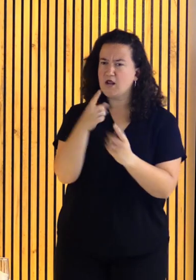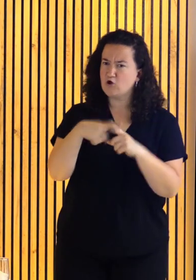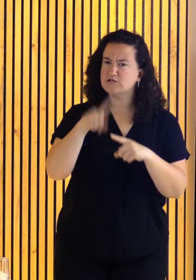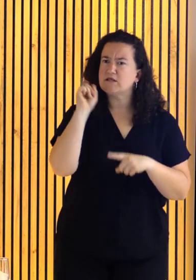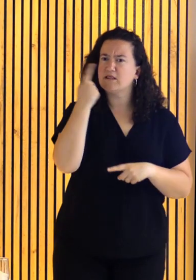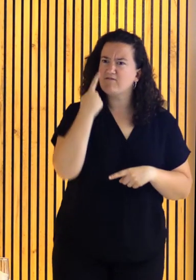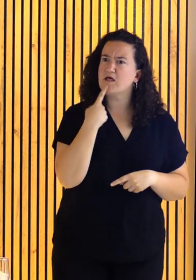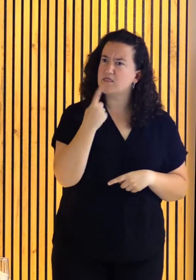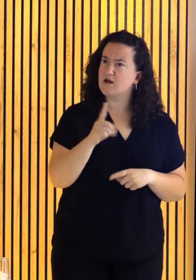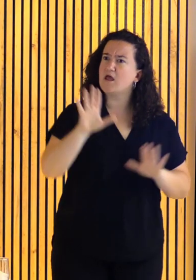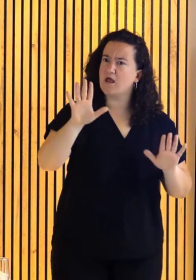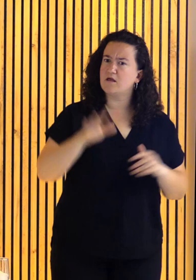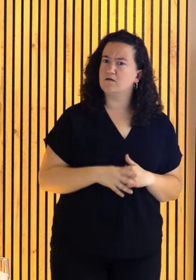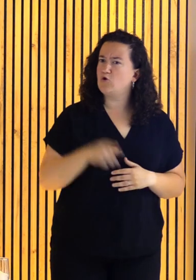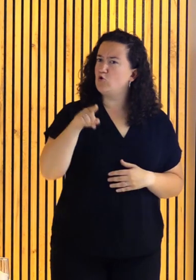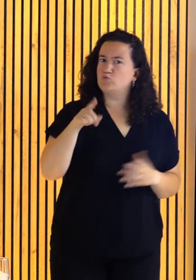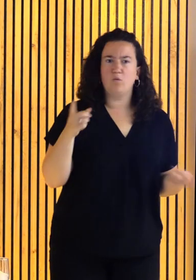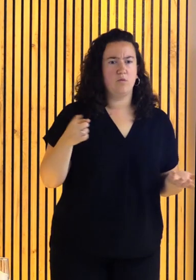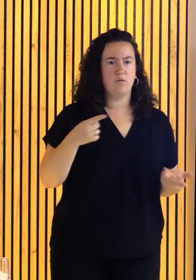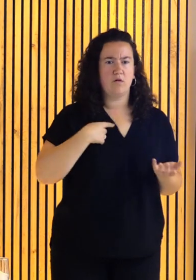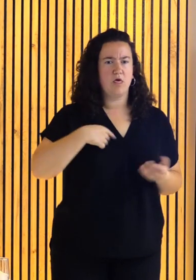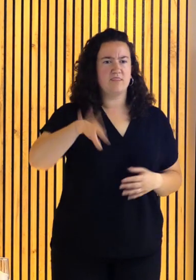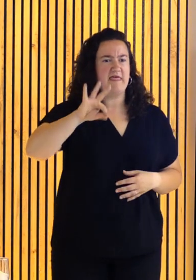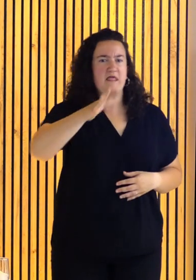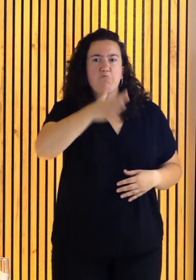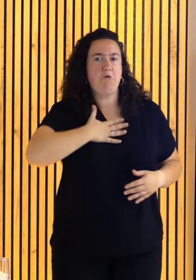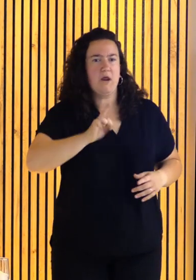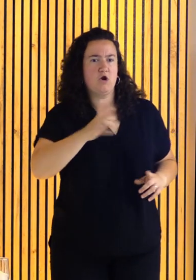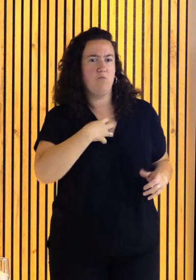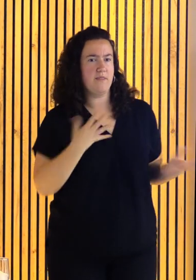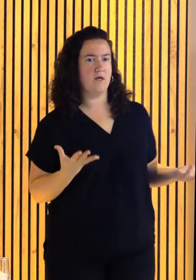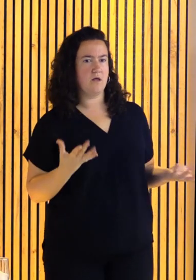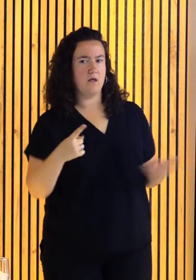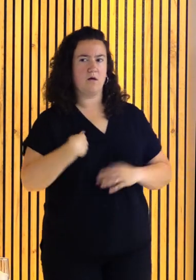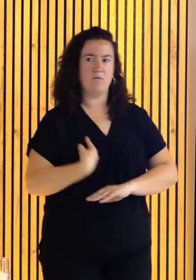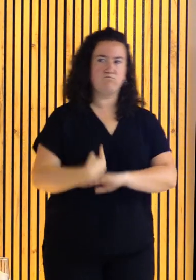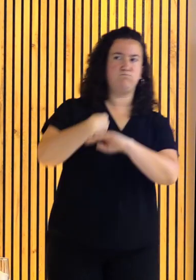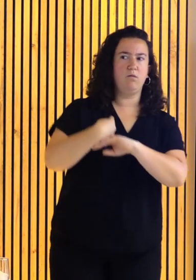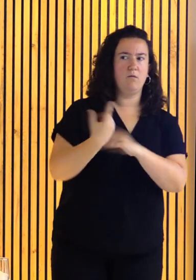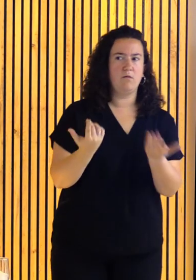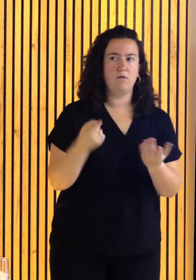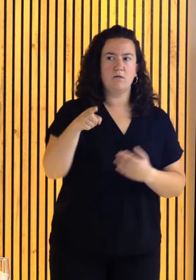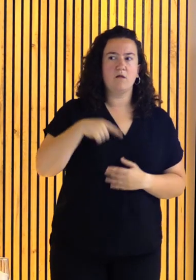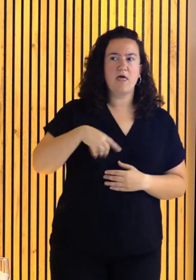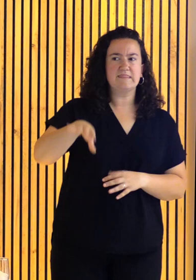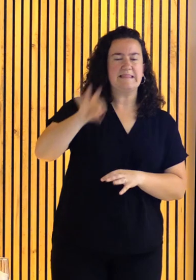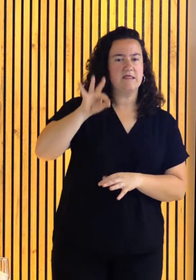Hori, zuk ezin duzu nire partez erabaki. Ezin da izan hori, zure erabaki hori ezin da